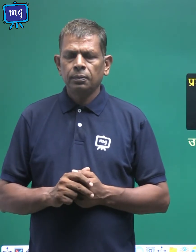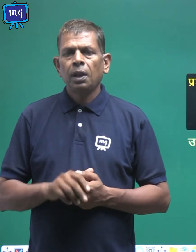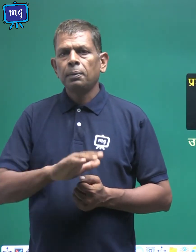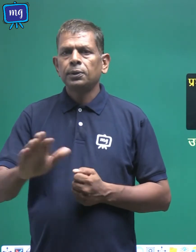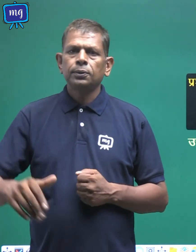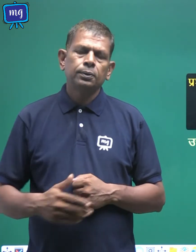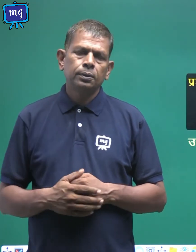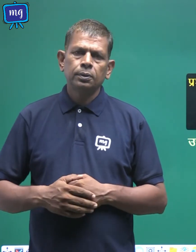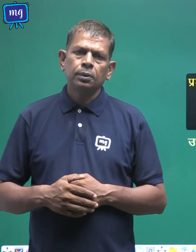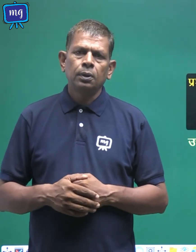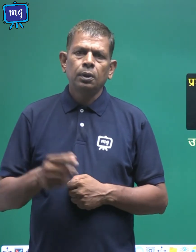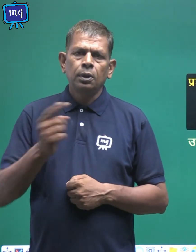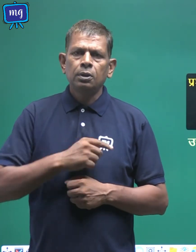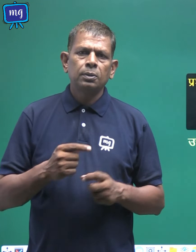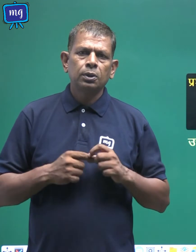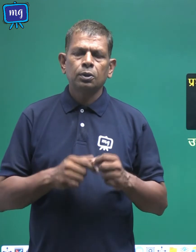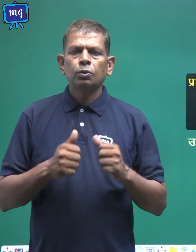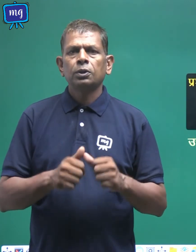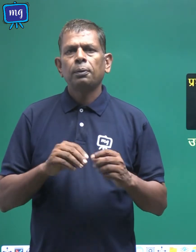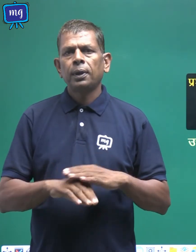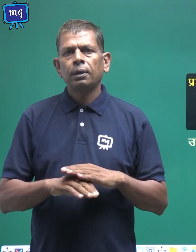बच्चों, इस प्रश्न के उत्तर में